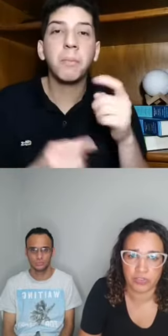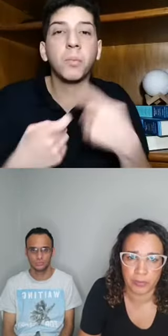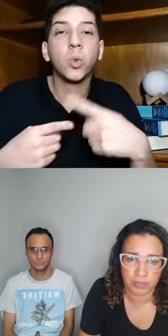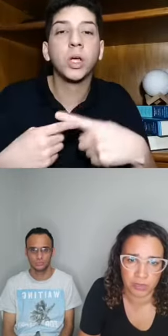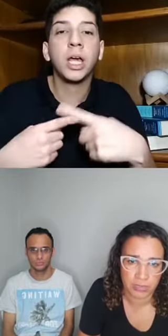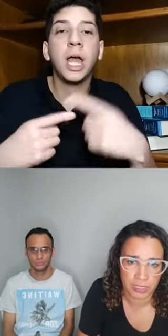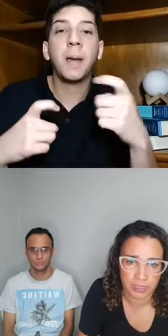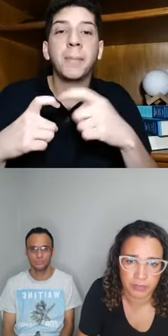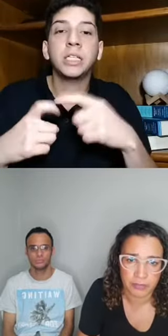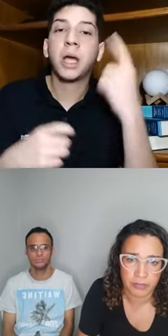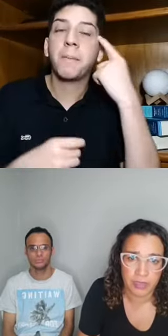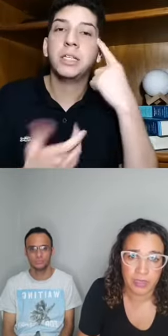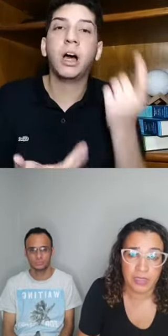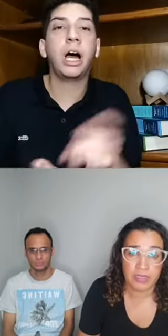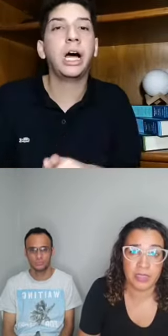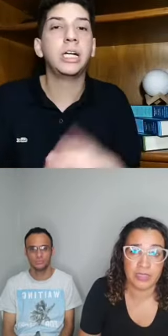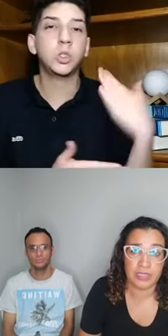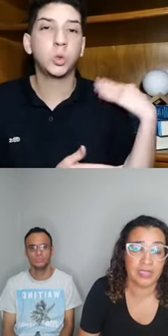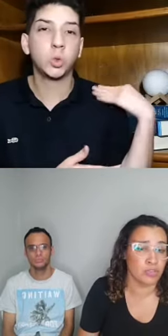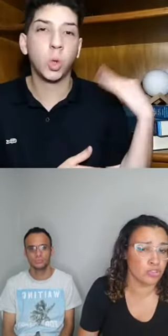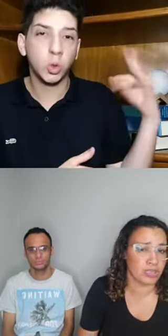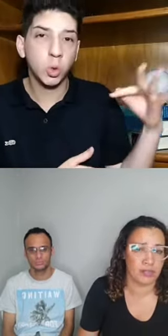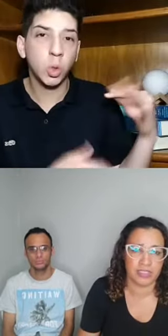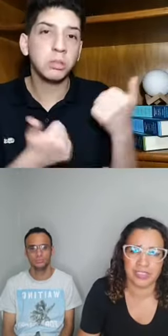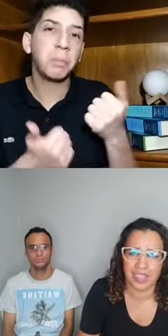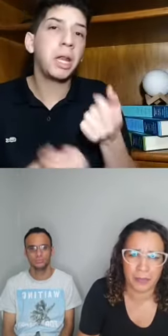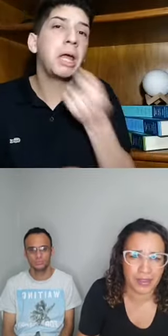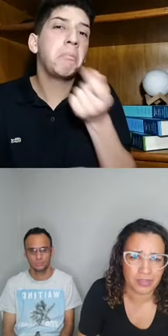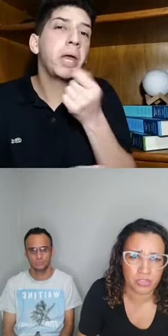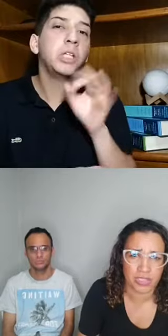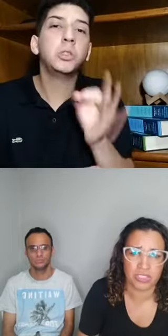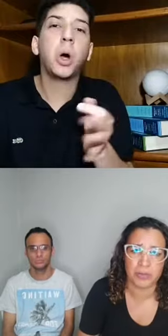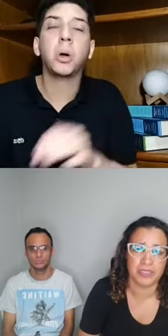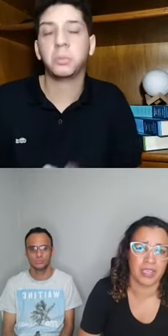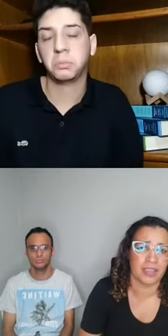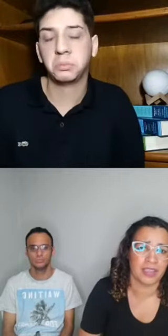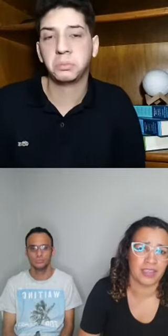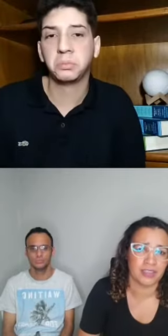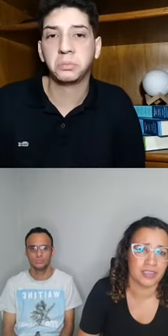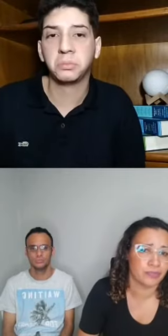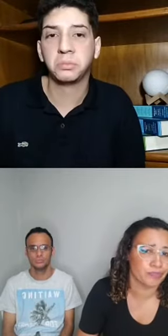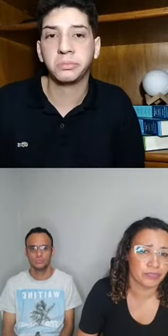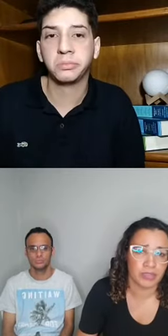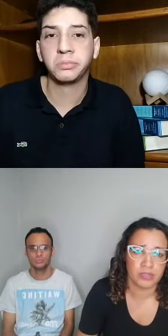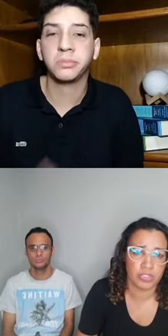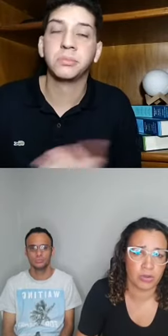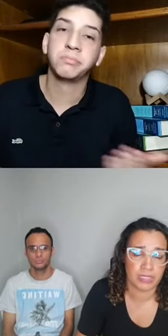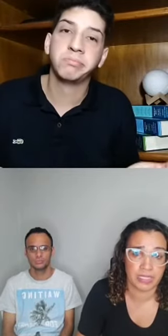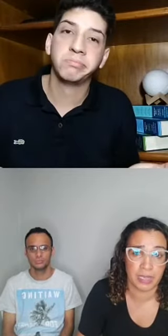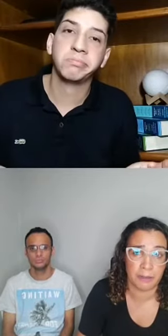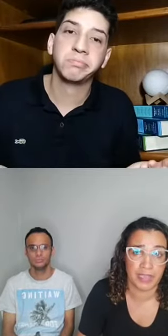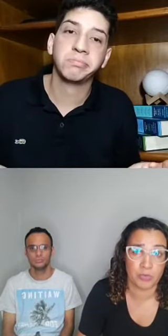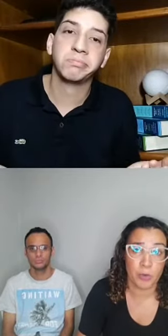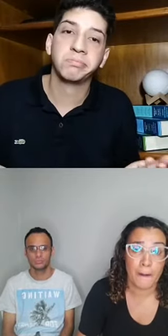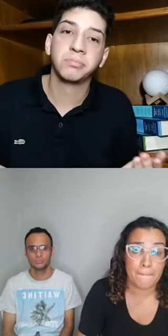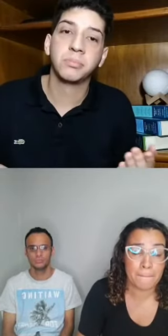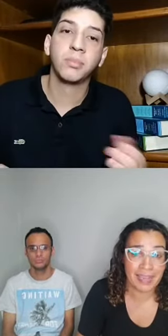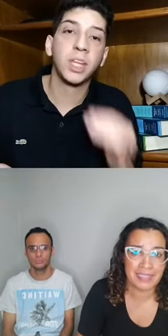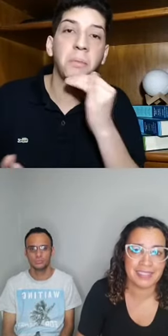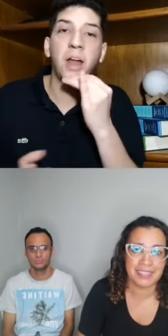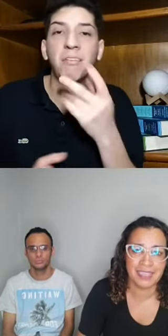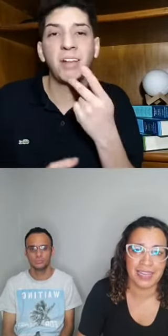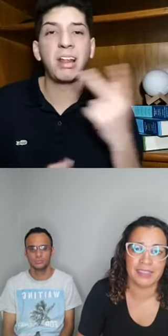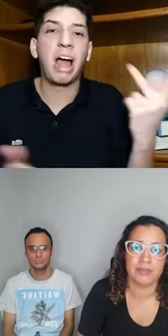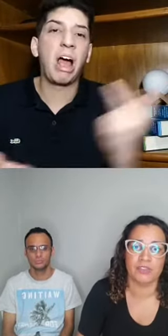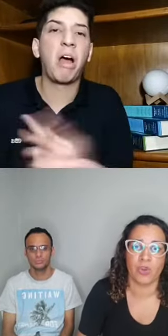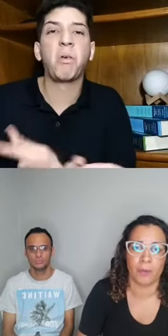tacar anti-inflamatório nele. Então, assim, não tirando leite derramado, gente, tipo assim, né? Às vezes tinha que acontecer mesmo. Mas